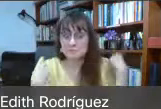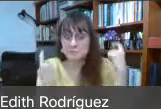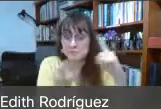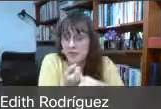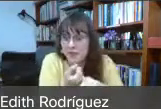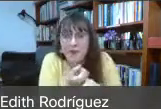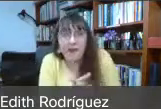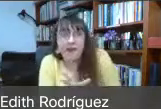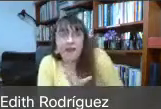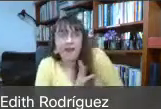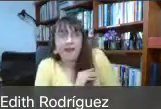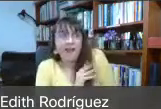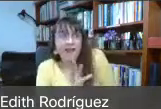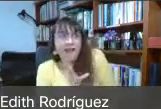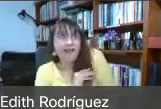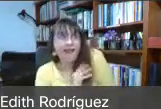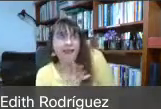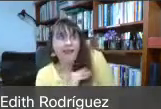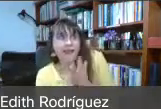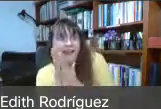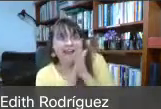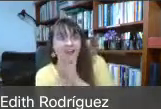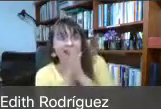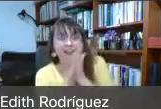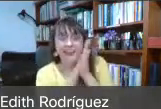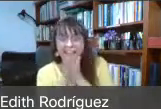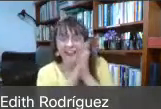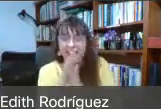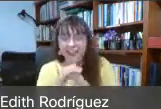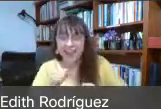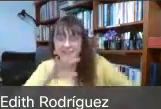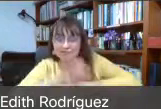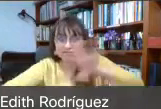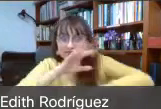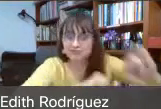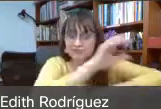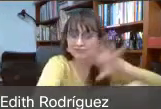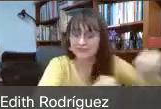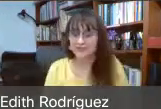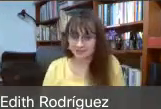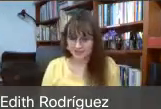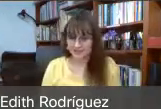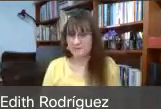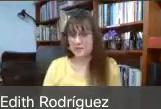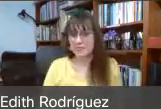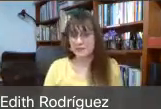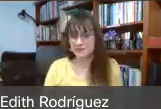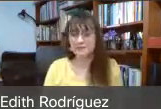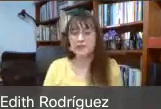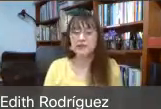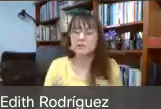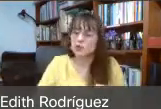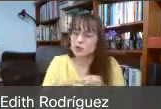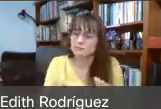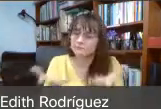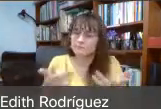en lengua de señas o en su segunda lengua, que sería el español, lo cual generaría mucha emoción en ellos y permite